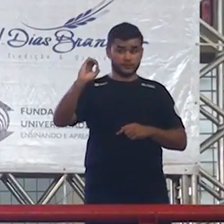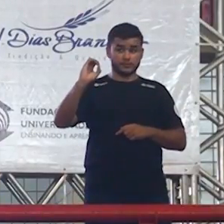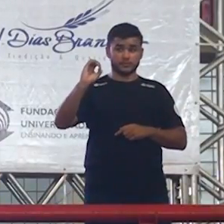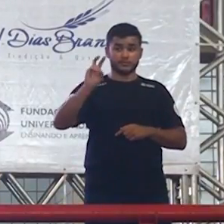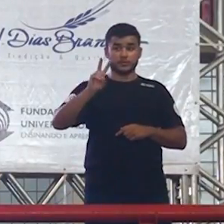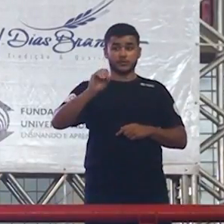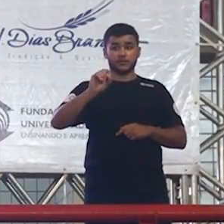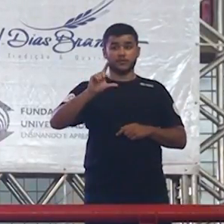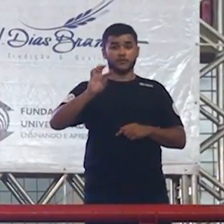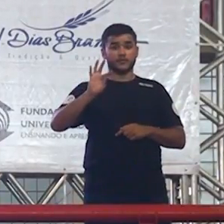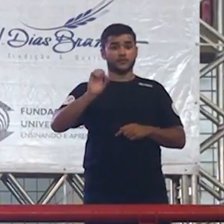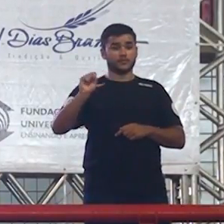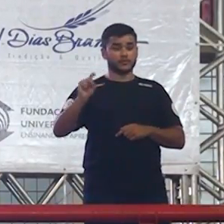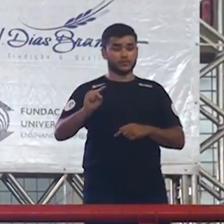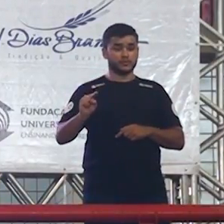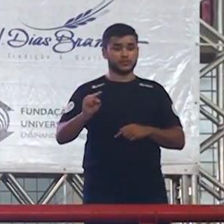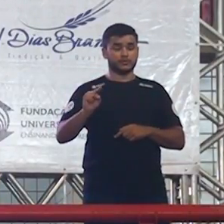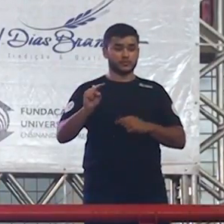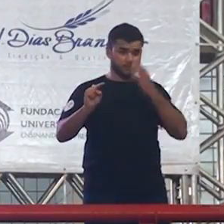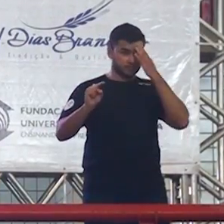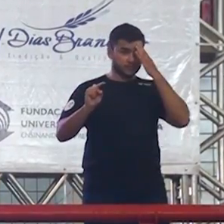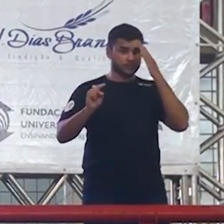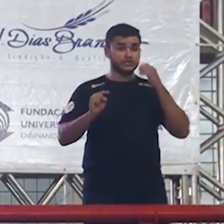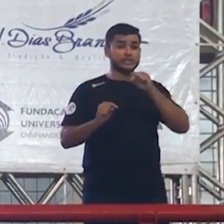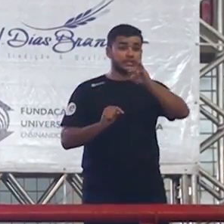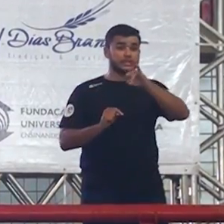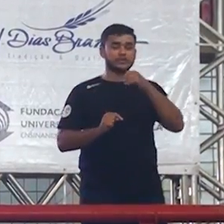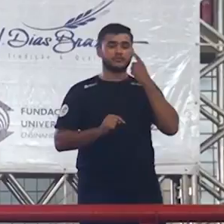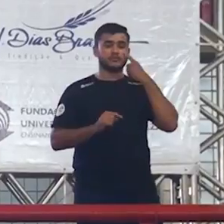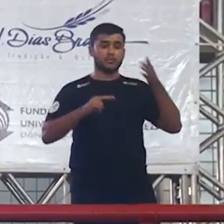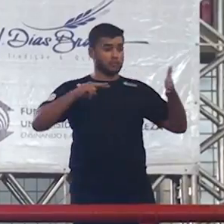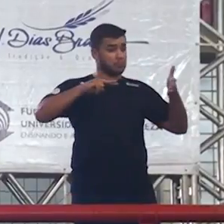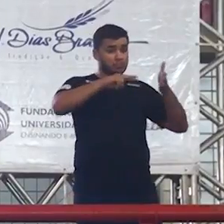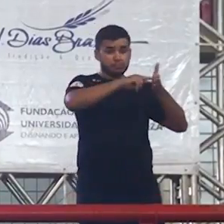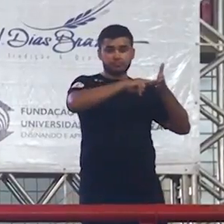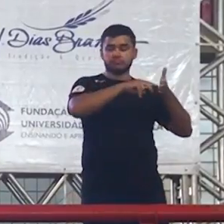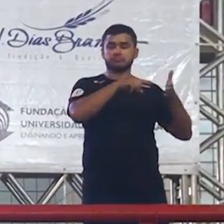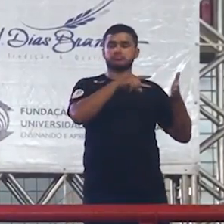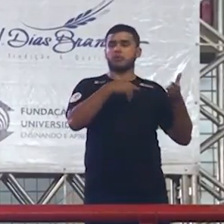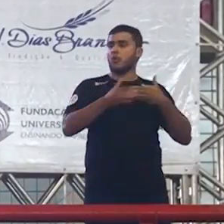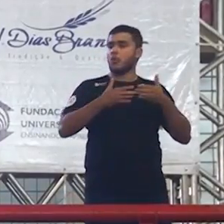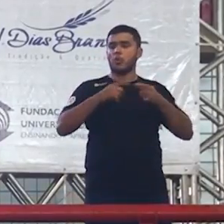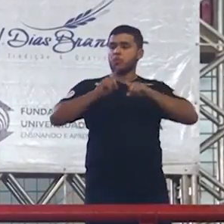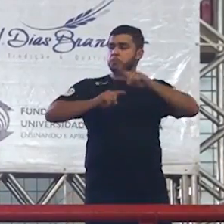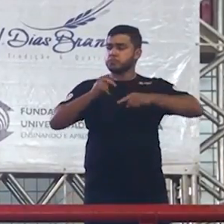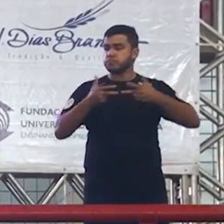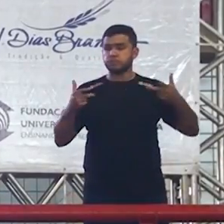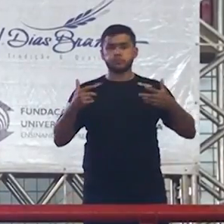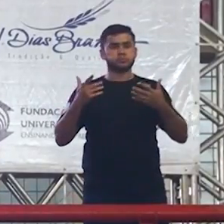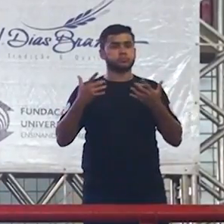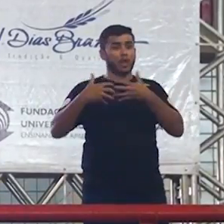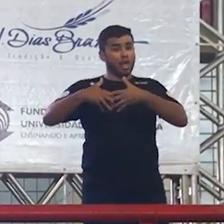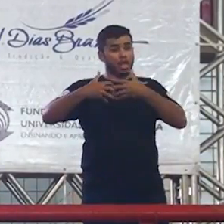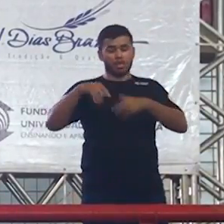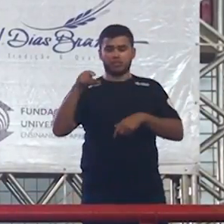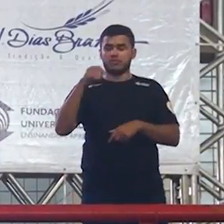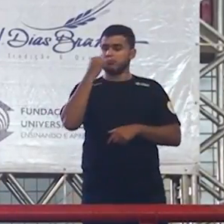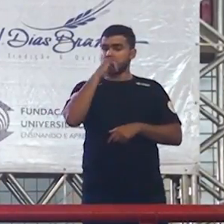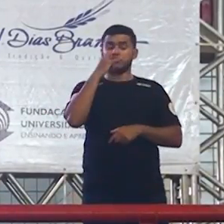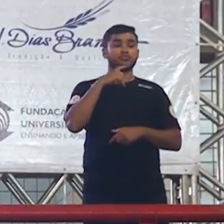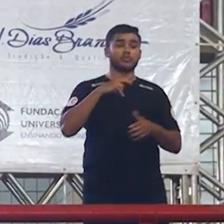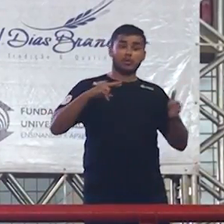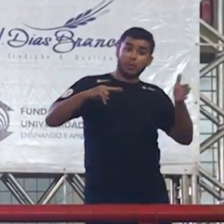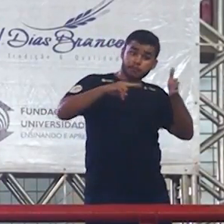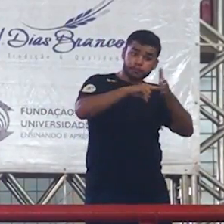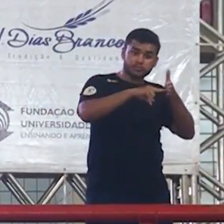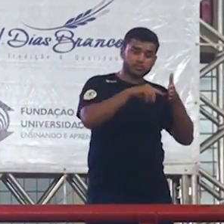220 volts. Se você pegar, ligar o seu aparelho elétrico na tomada e vem uma corrente